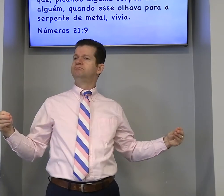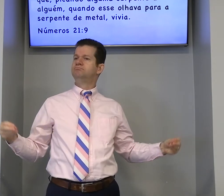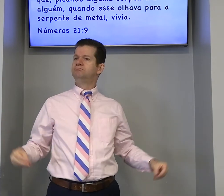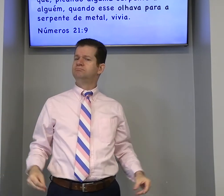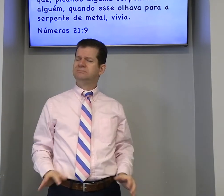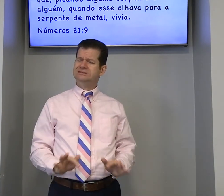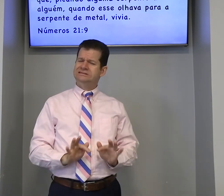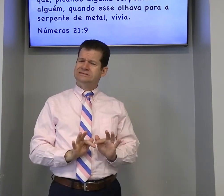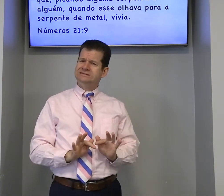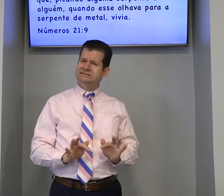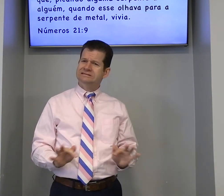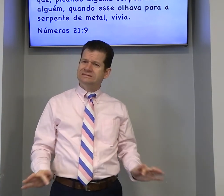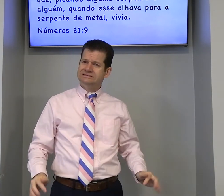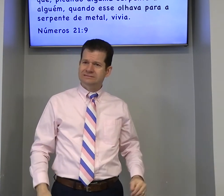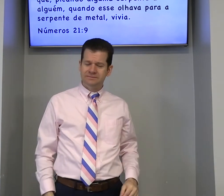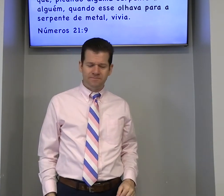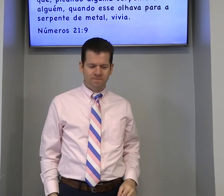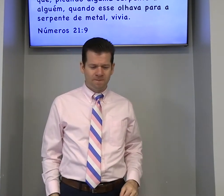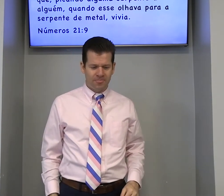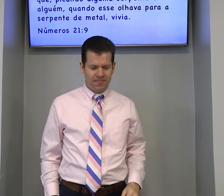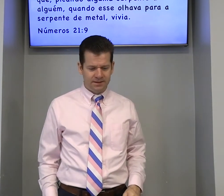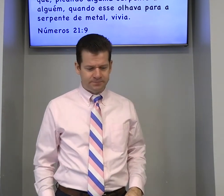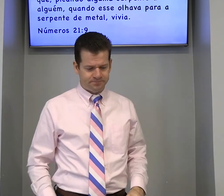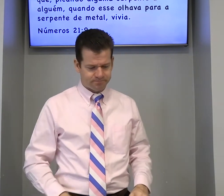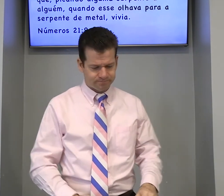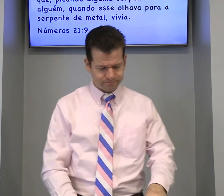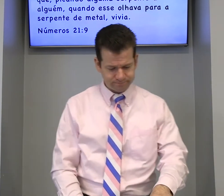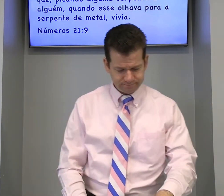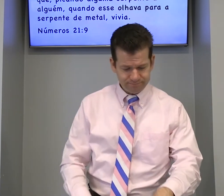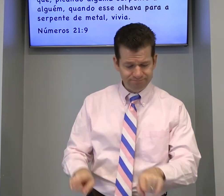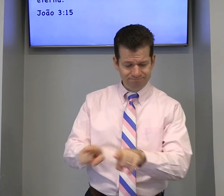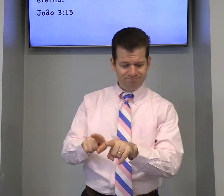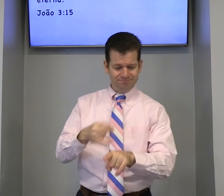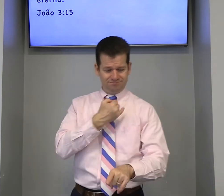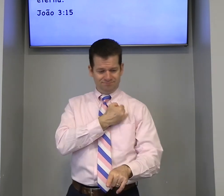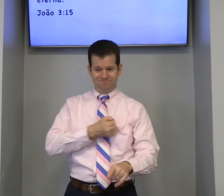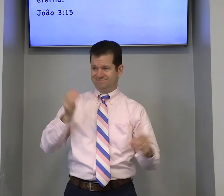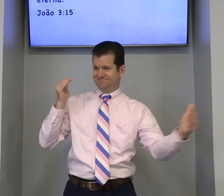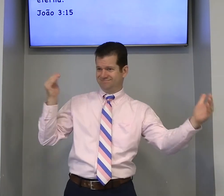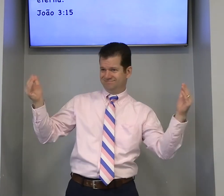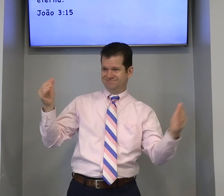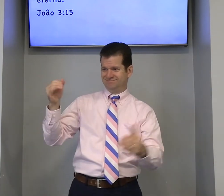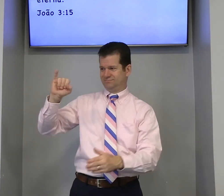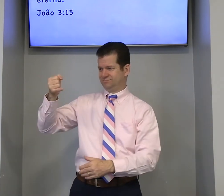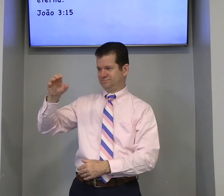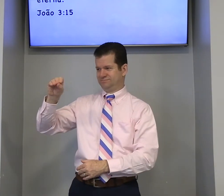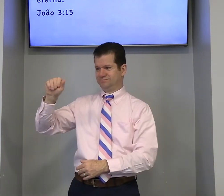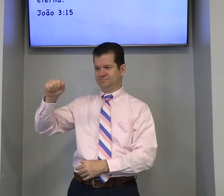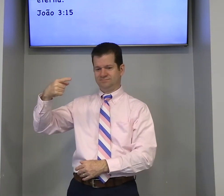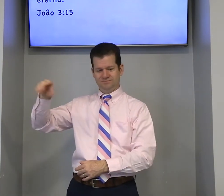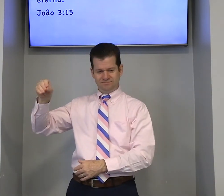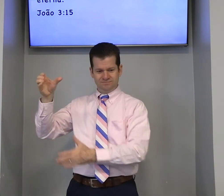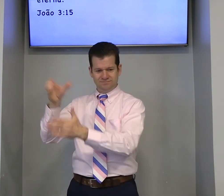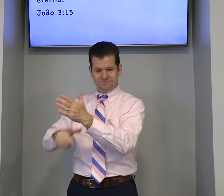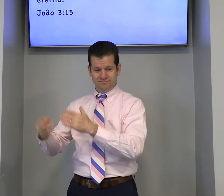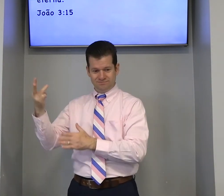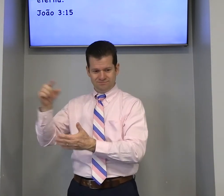no serpente na haste e ser curado. Também João está comparando, João